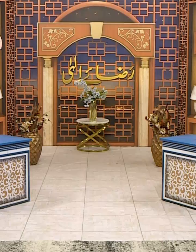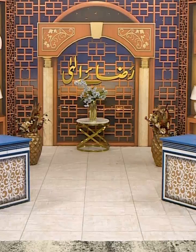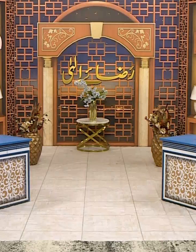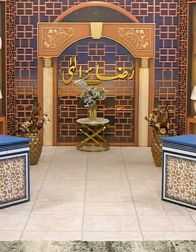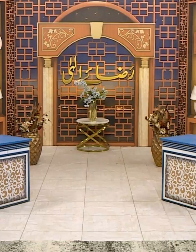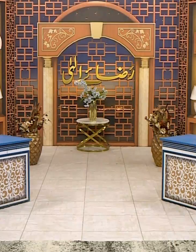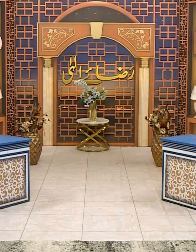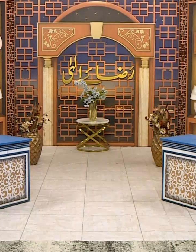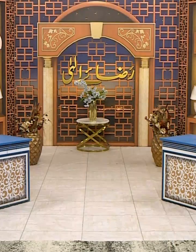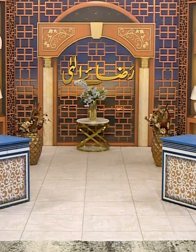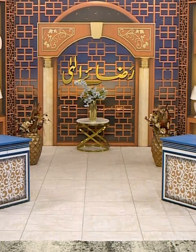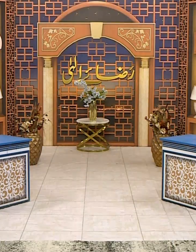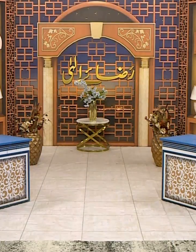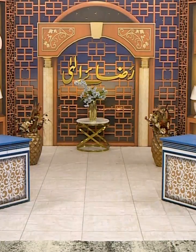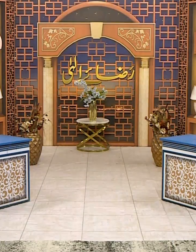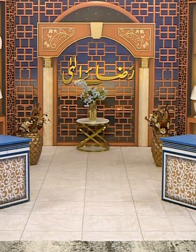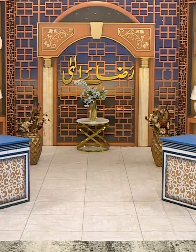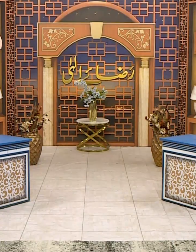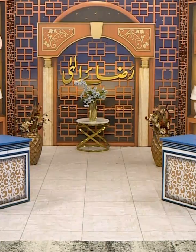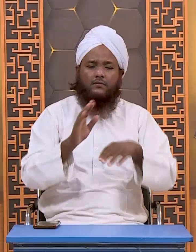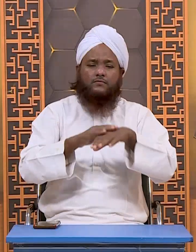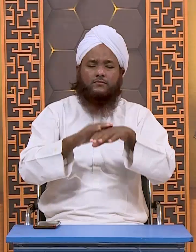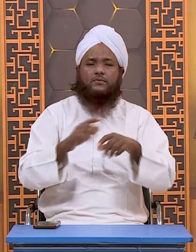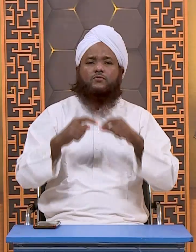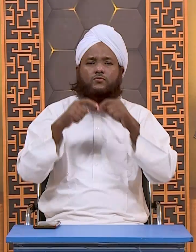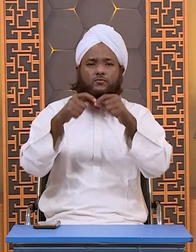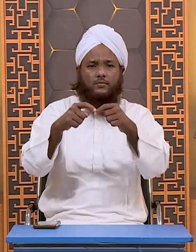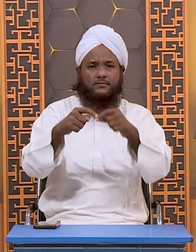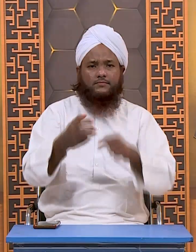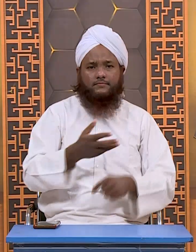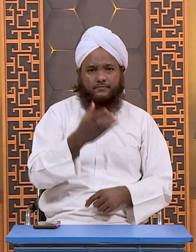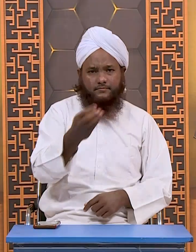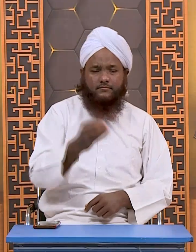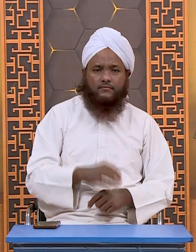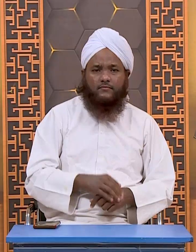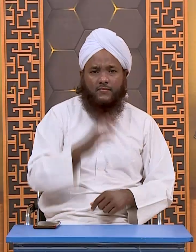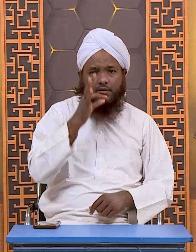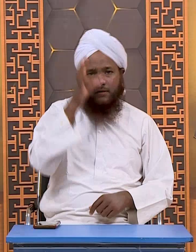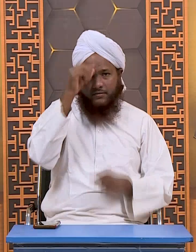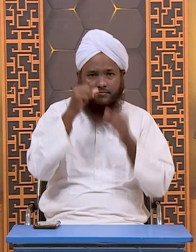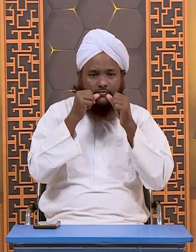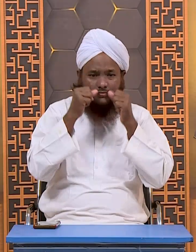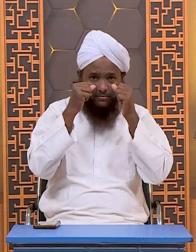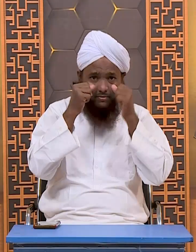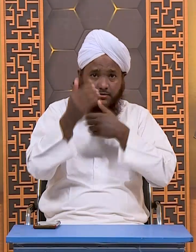اکرام کی ایک جماعت سے پوچھا، نبی پاک علیہ الصلوۃ والسلام نے ارشاد فرمایا کہ تم لوگ کیا